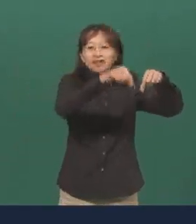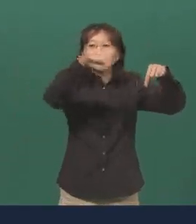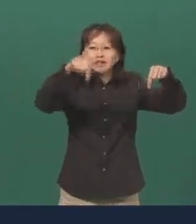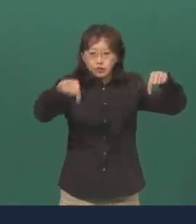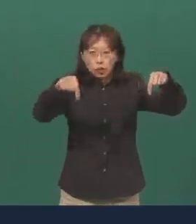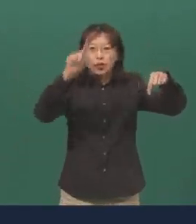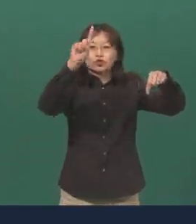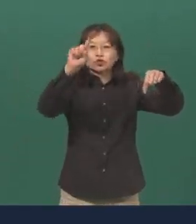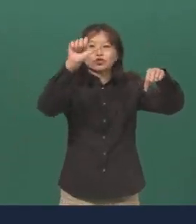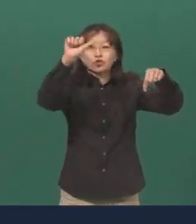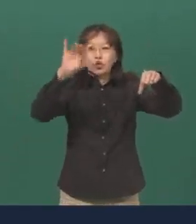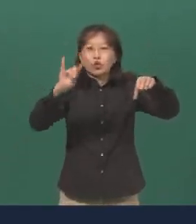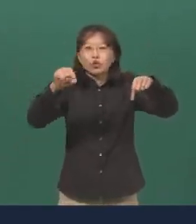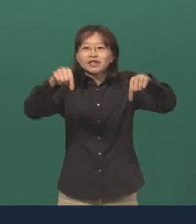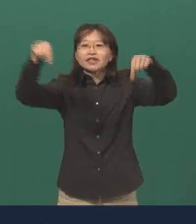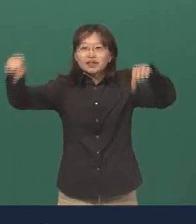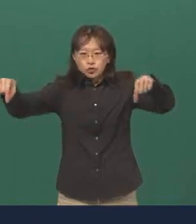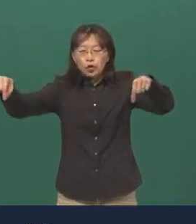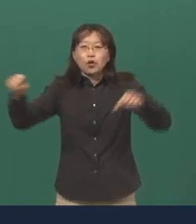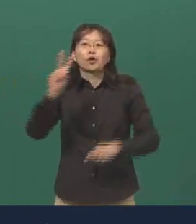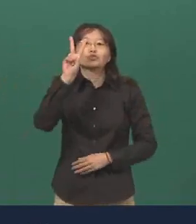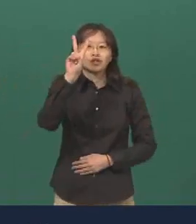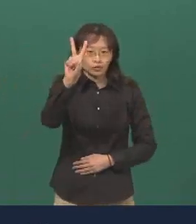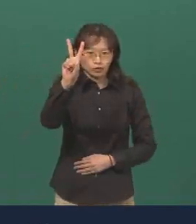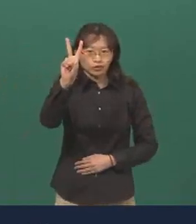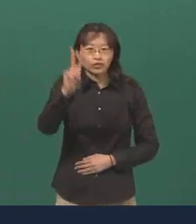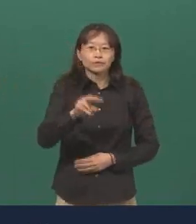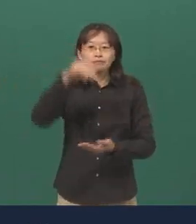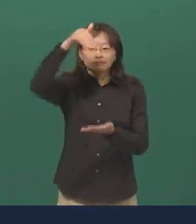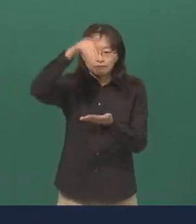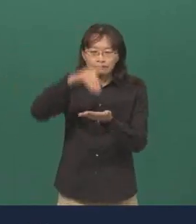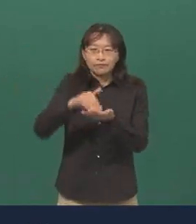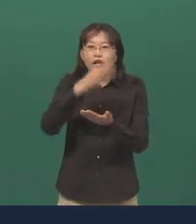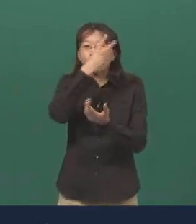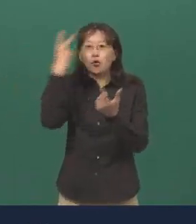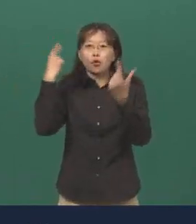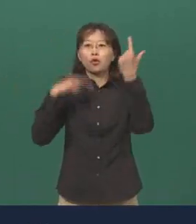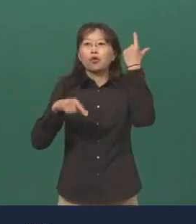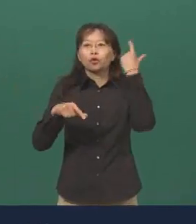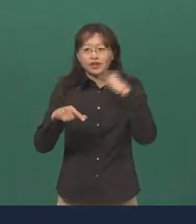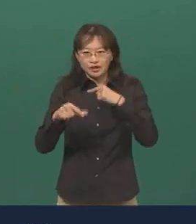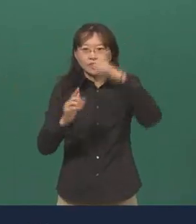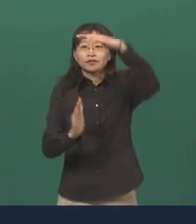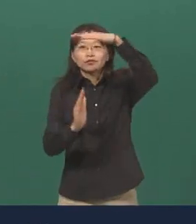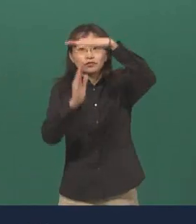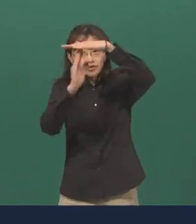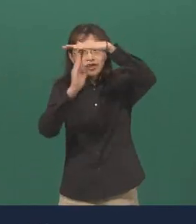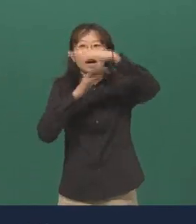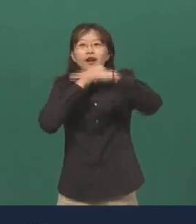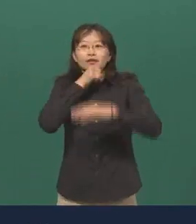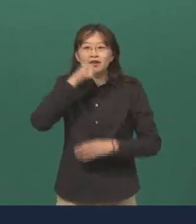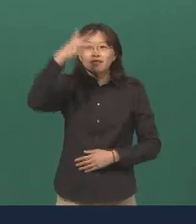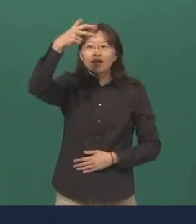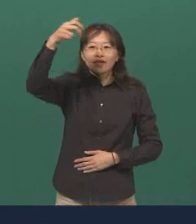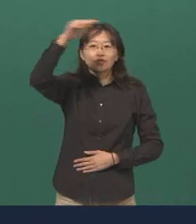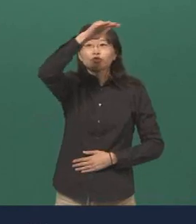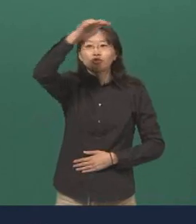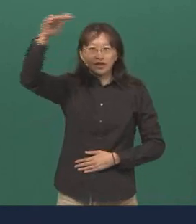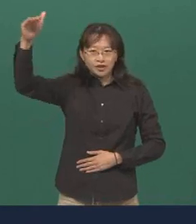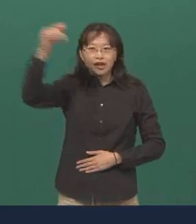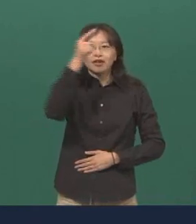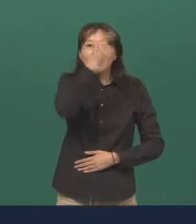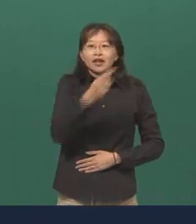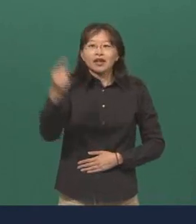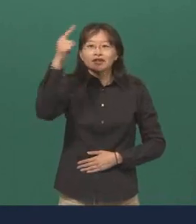12キロ、15キロの2つのコースで行われ、高校生から70歳代まで合